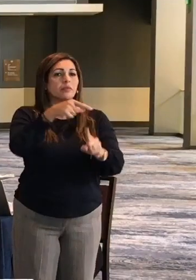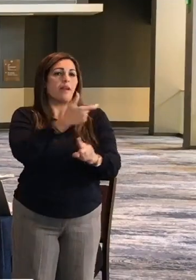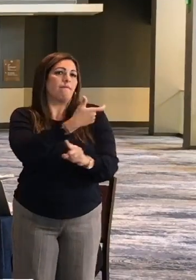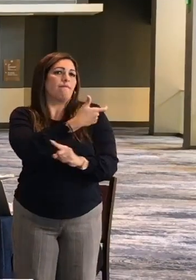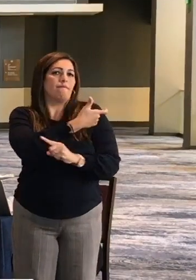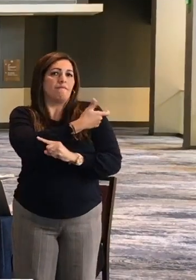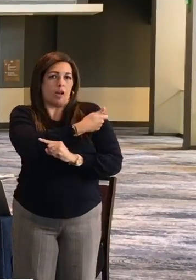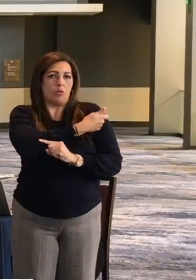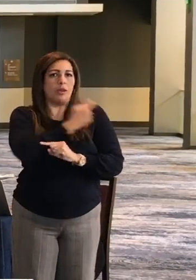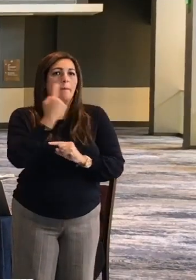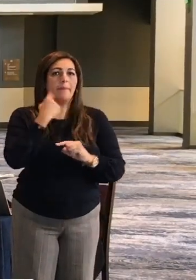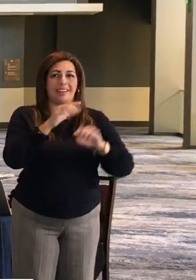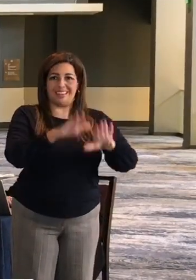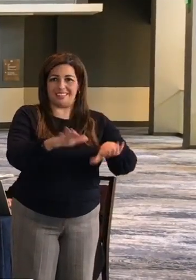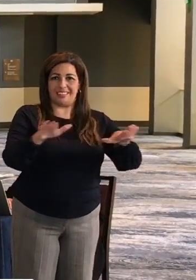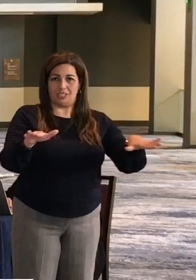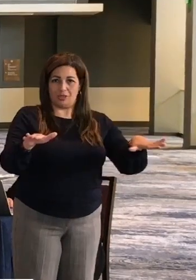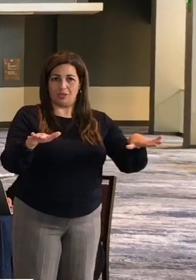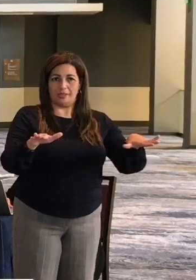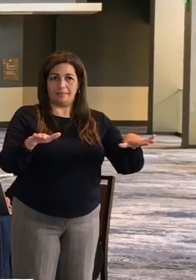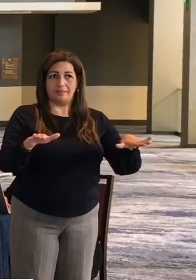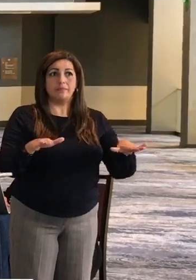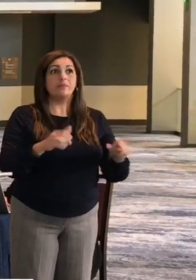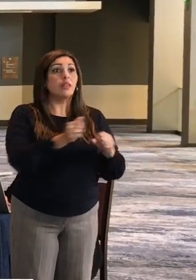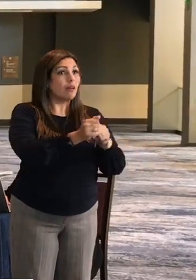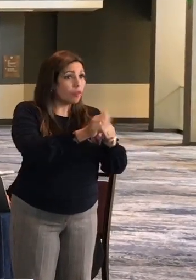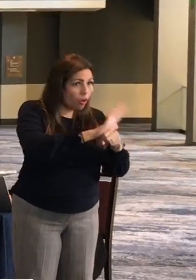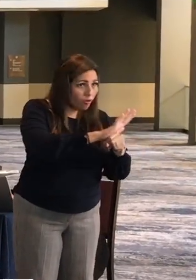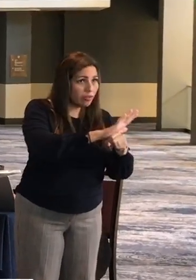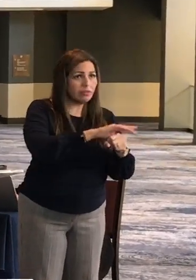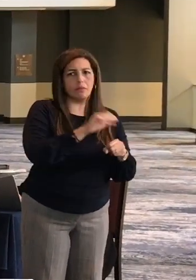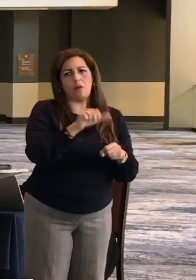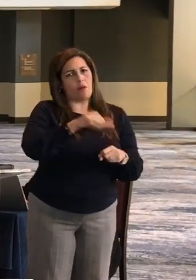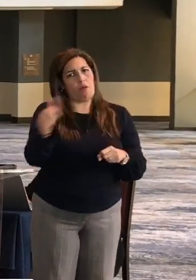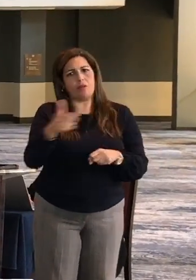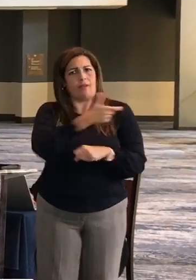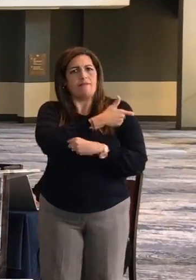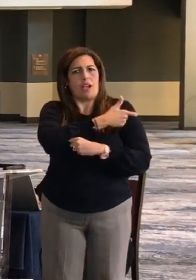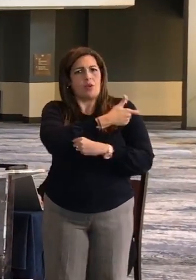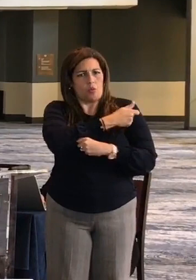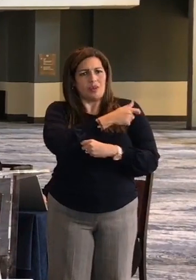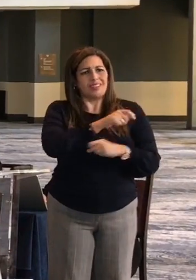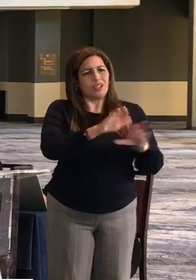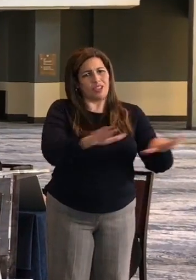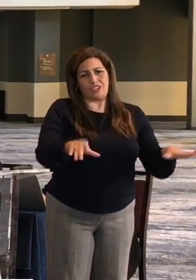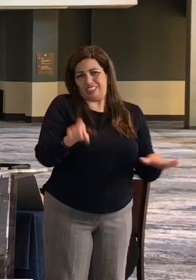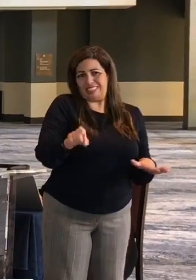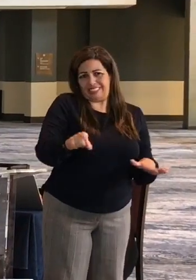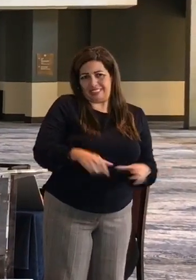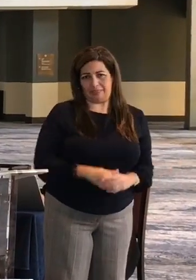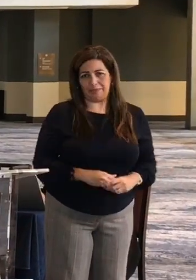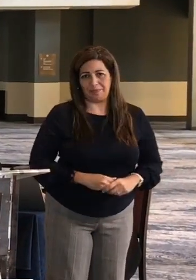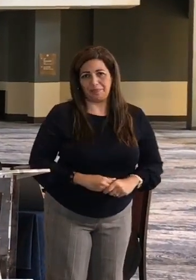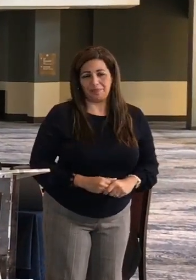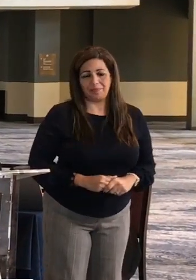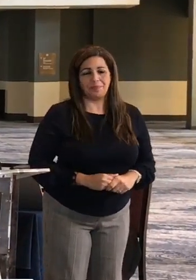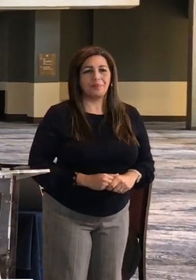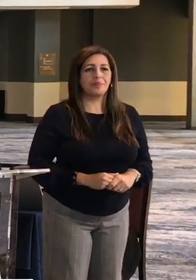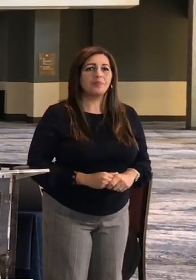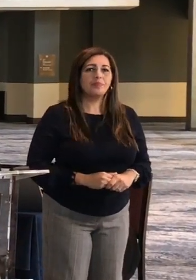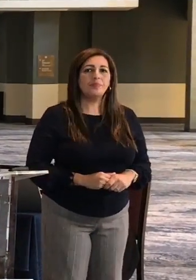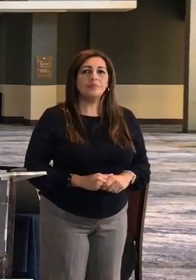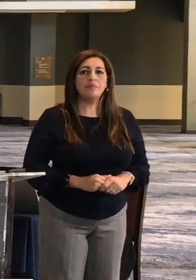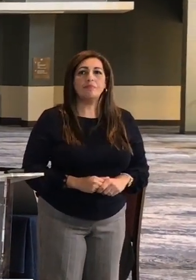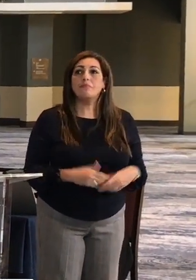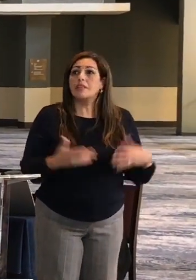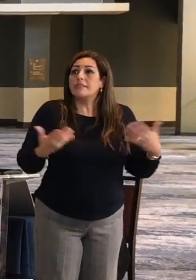de nuestros niños, tanto para la vacuna de COVID como para todas las vacunas que los niños tienen que recibir.